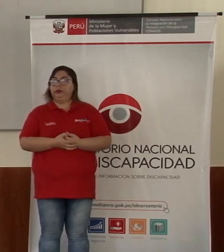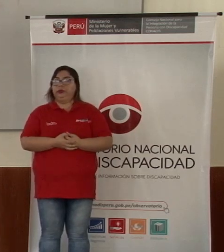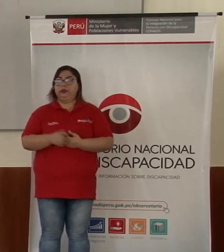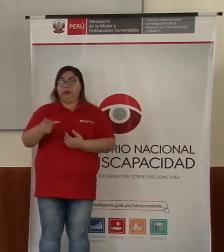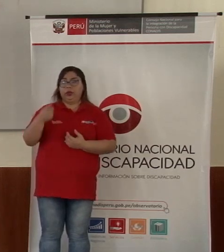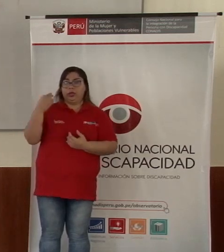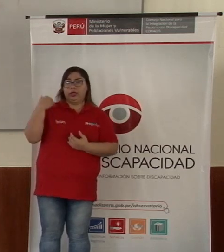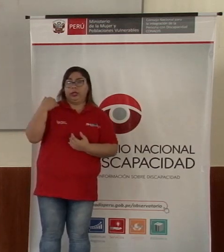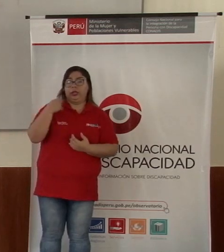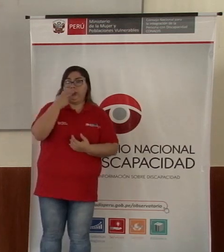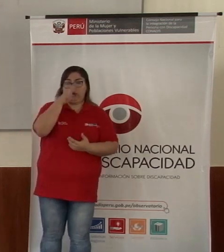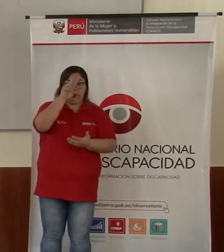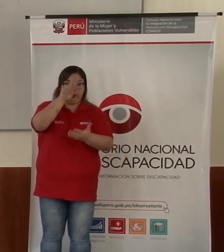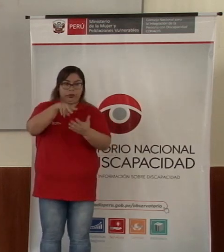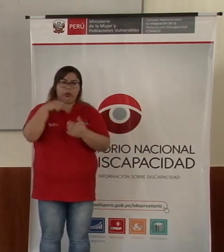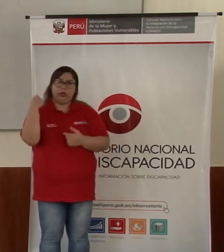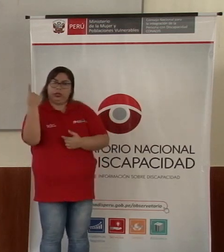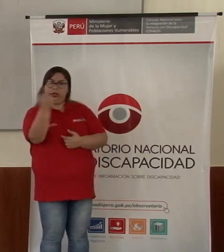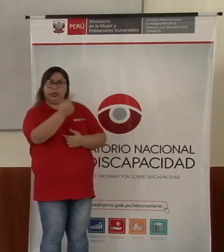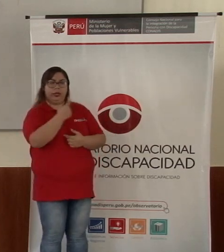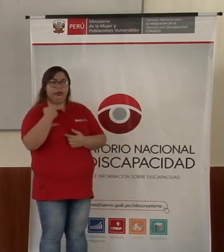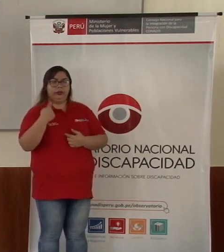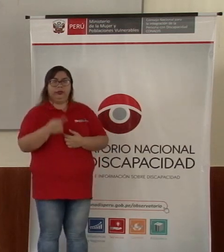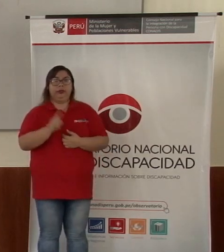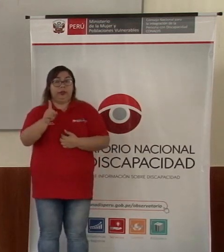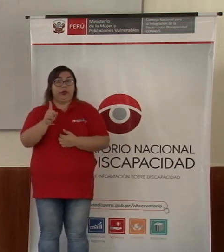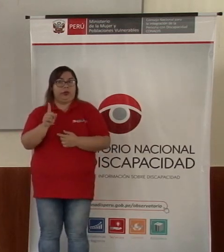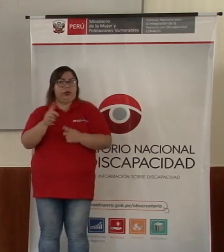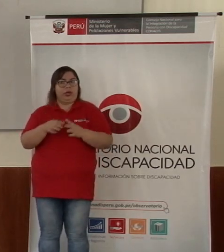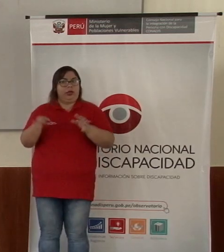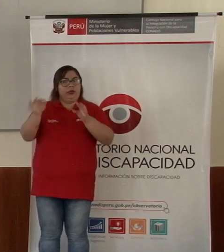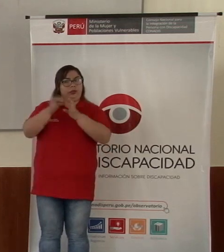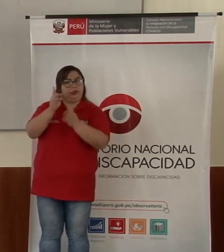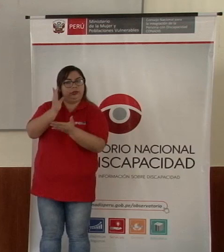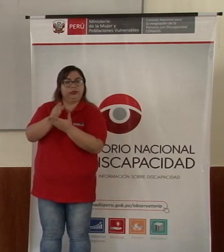Tienen una visión general de todo, pero hay especialistas.